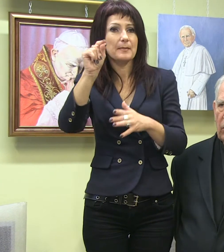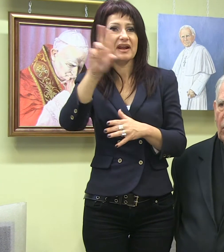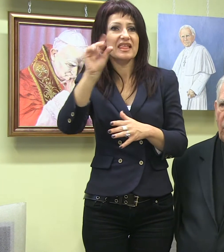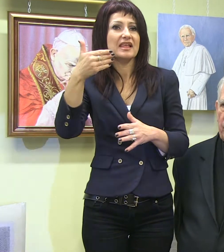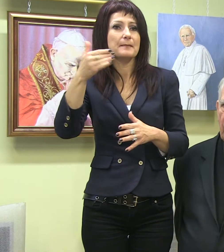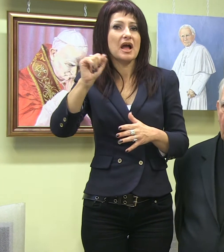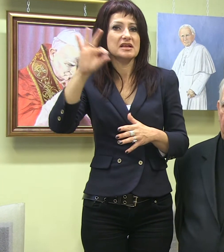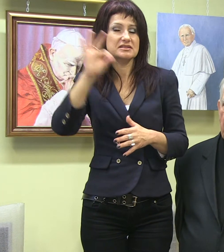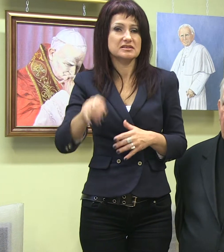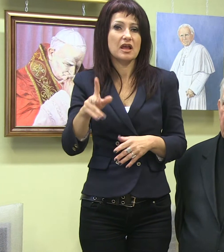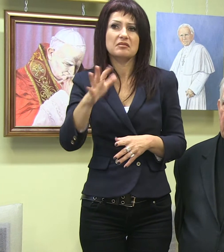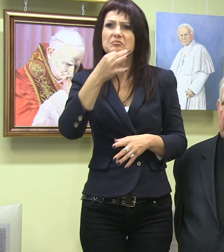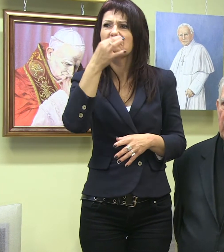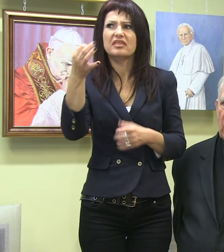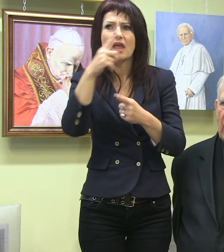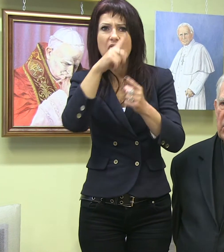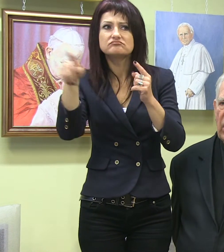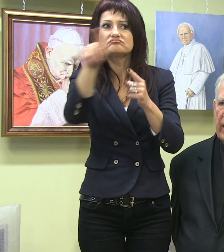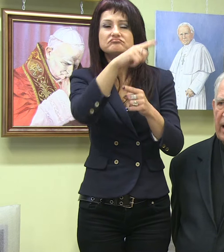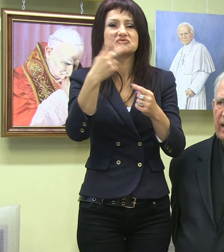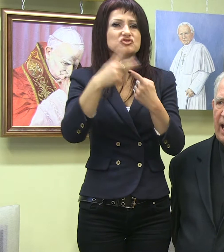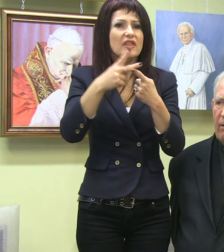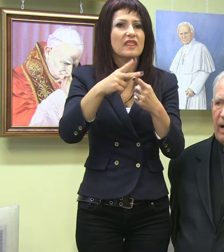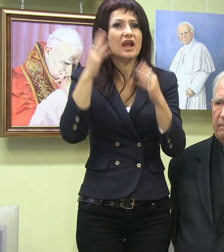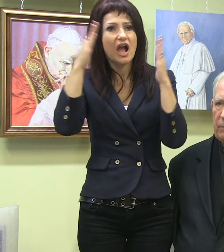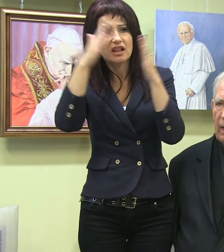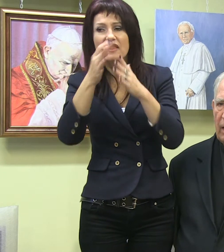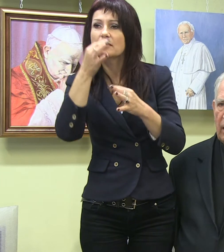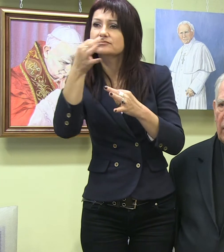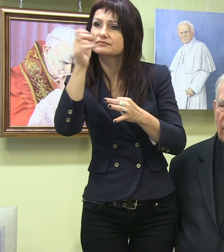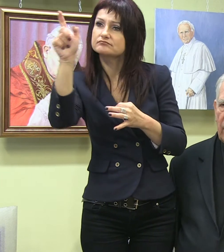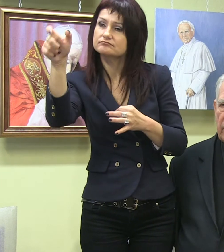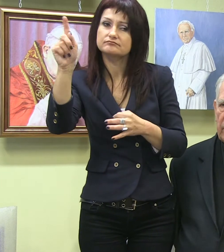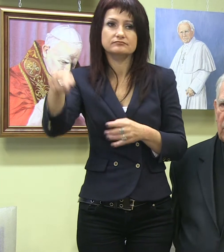I oto pytali się dziennikarze kardynała,